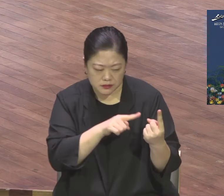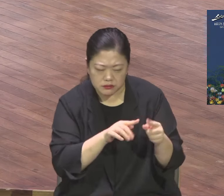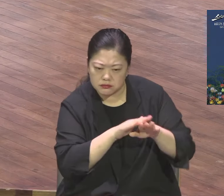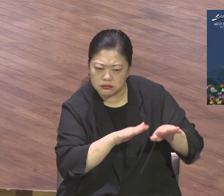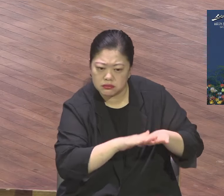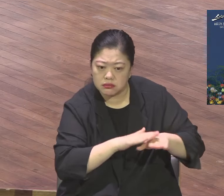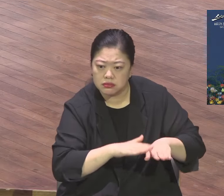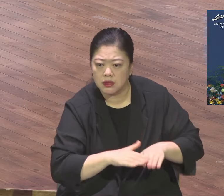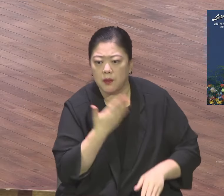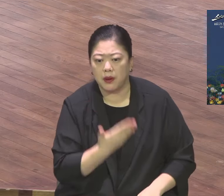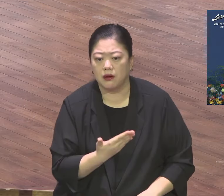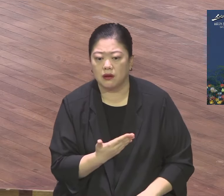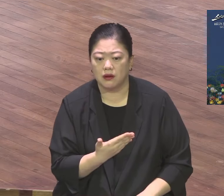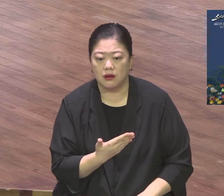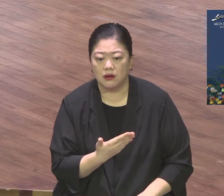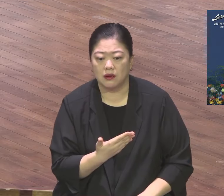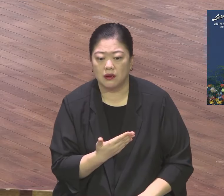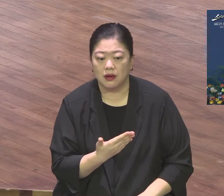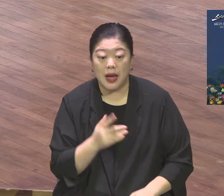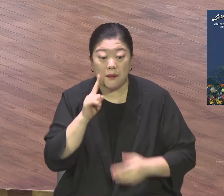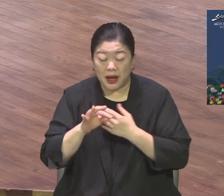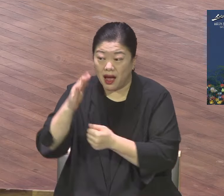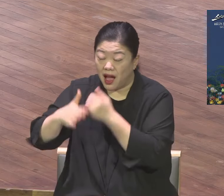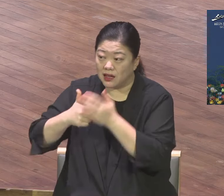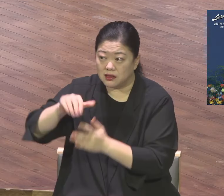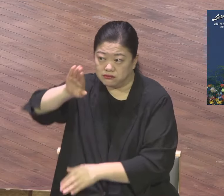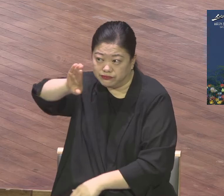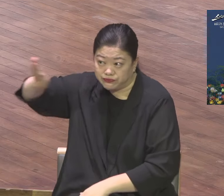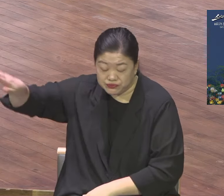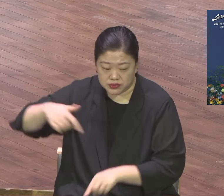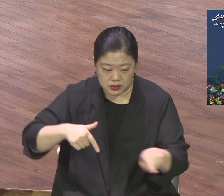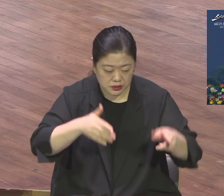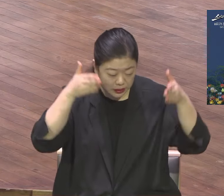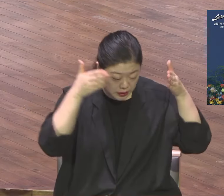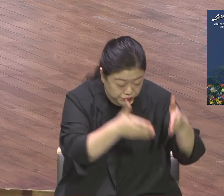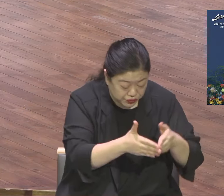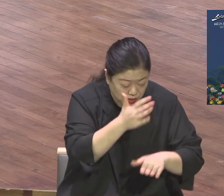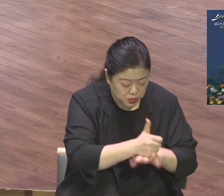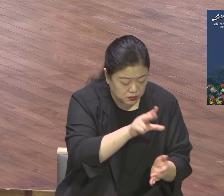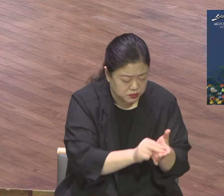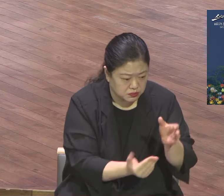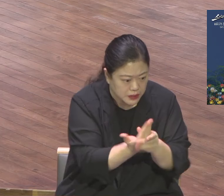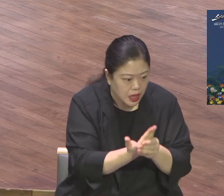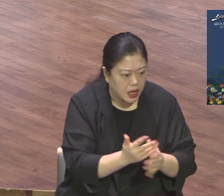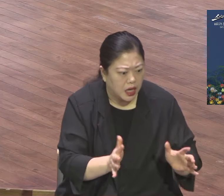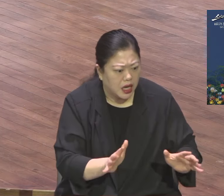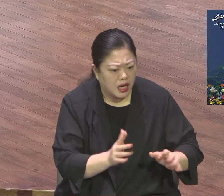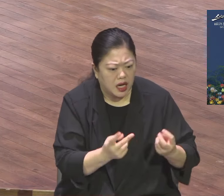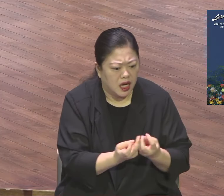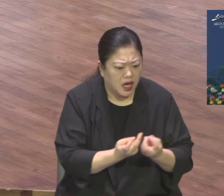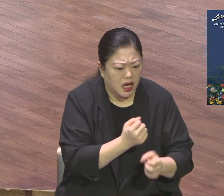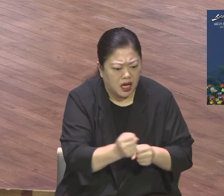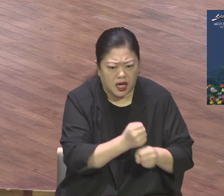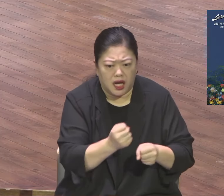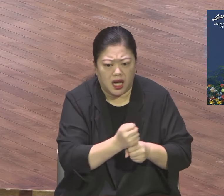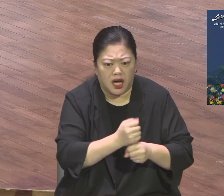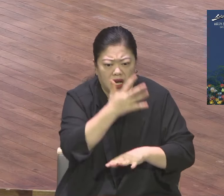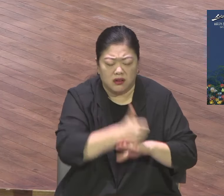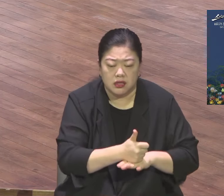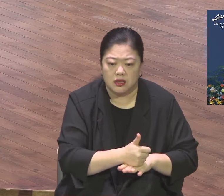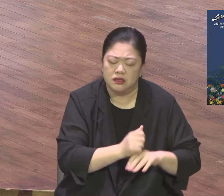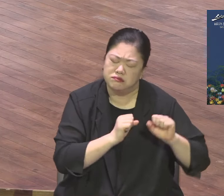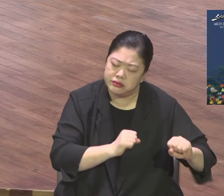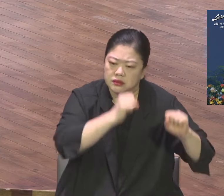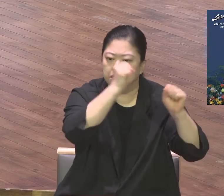중심, 사랑 성공 중심이 아니라 오직 하나님의 나라 확장의 영적 방향 맞추는